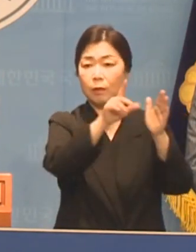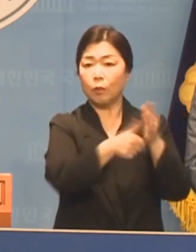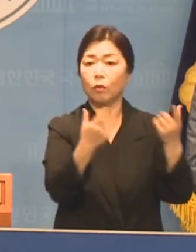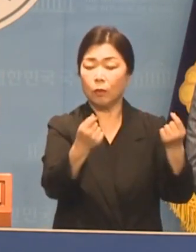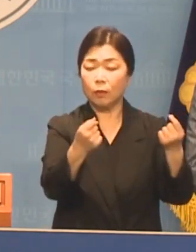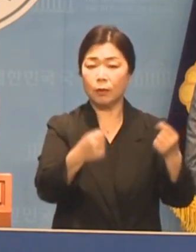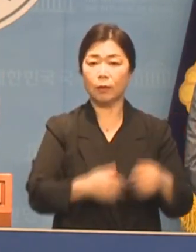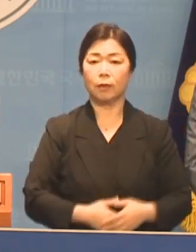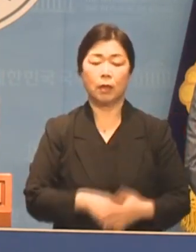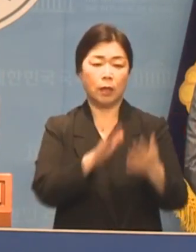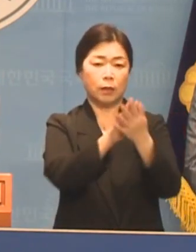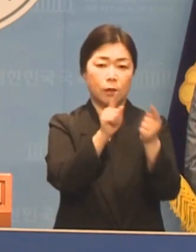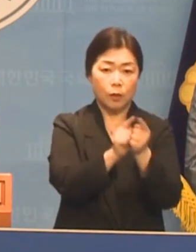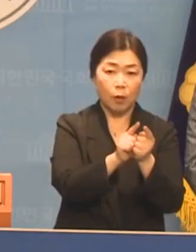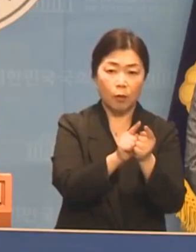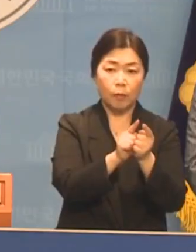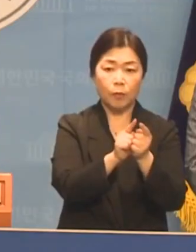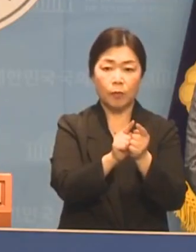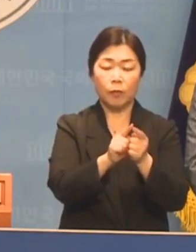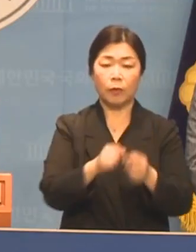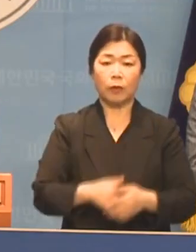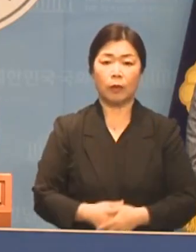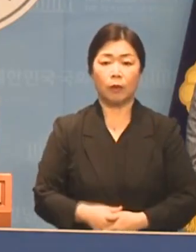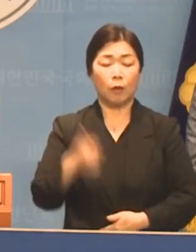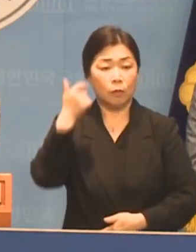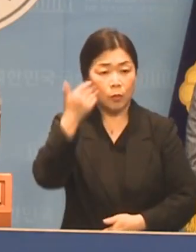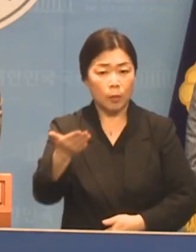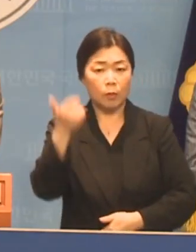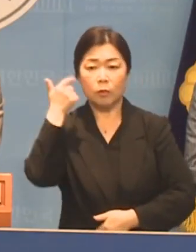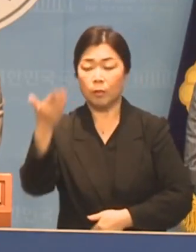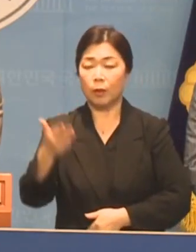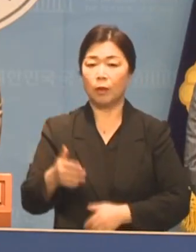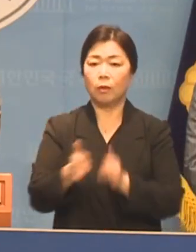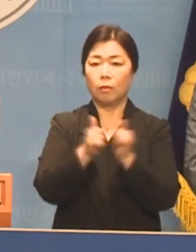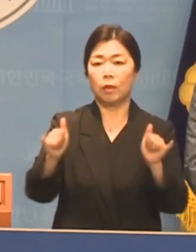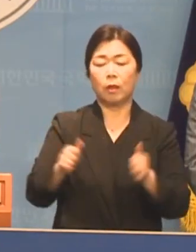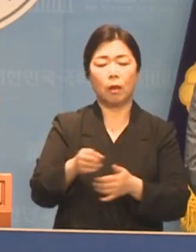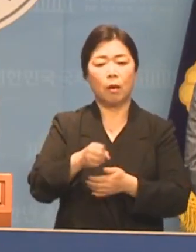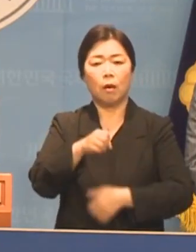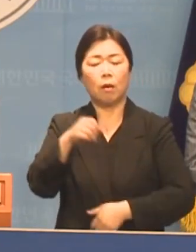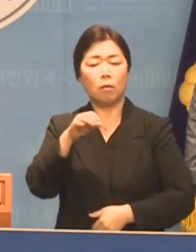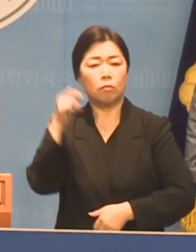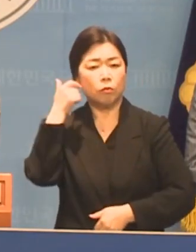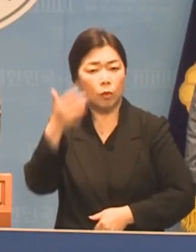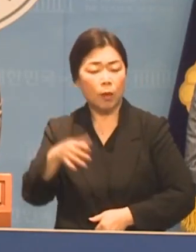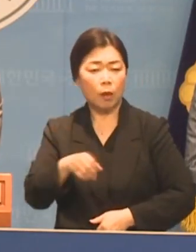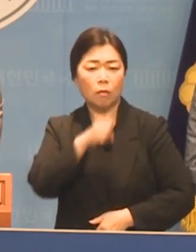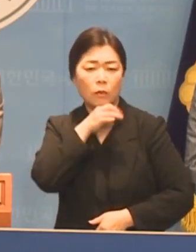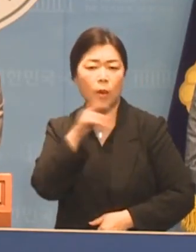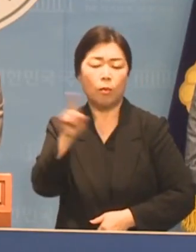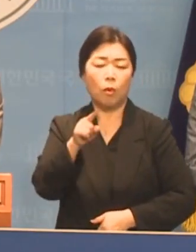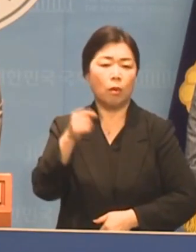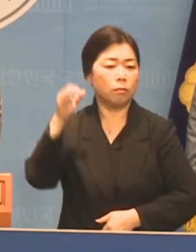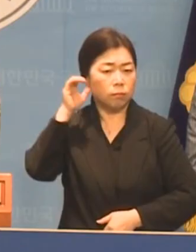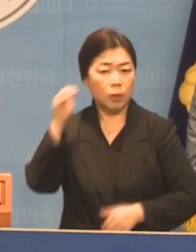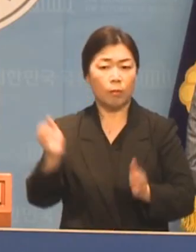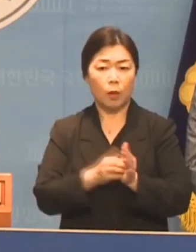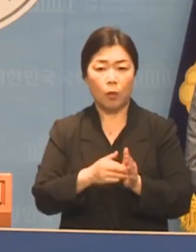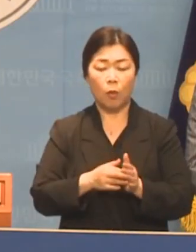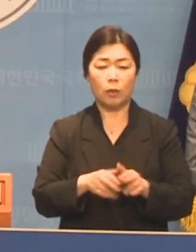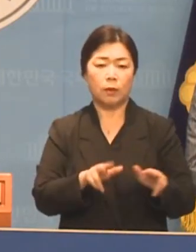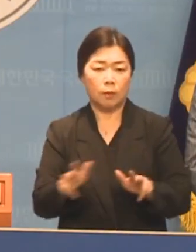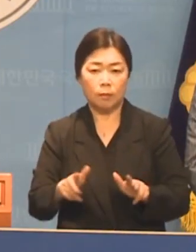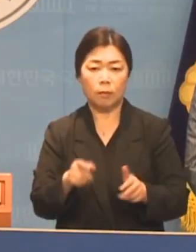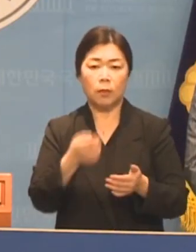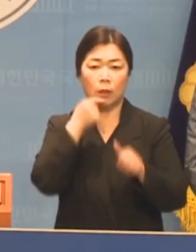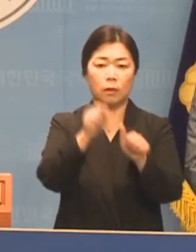때도 직접 트위터를 통해서 주민들의 민원을 청취했고 바로 그 자리에서 시청 공무원들에게 지시를